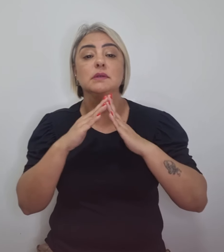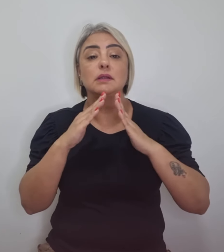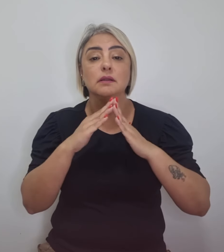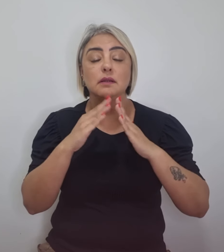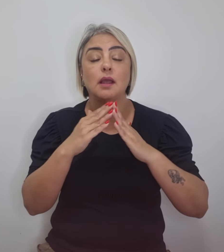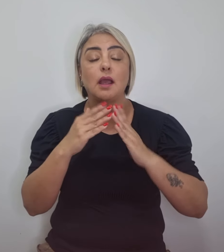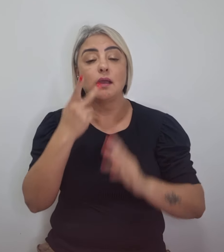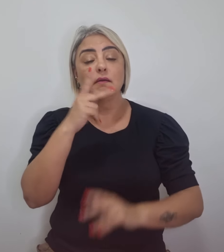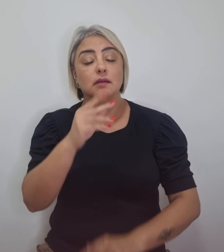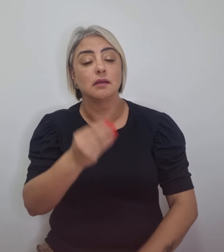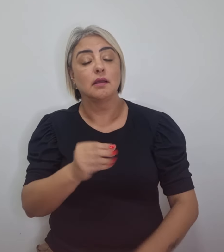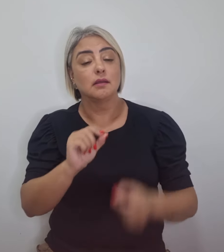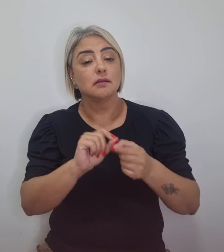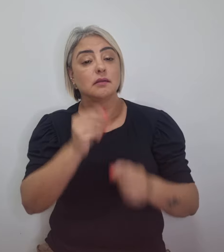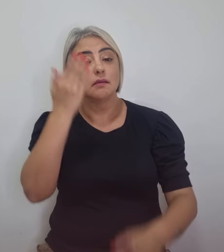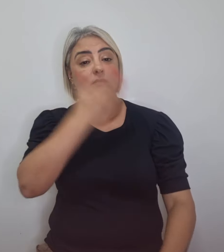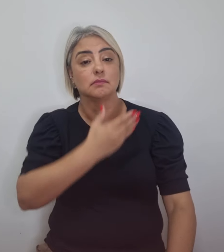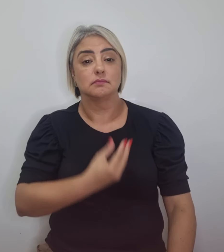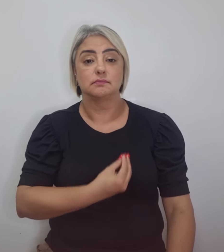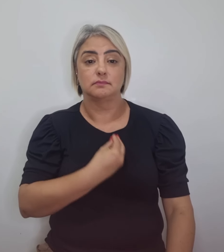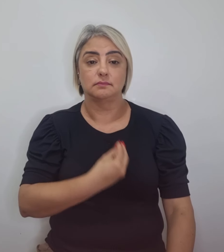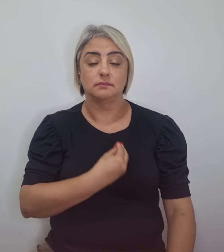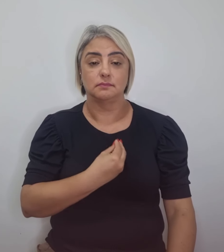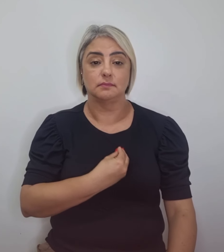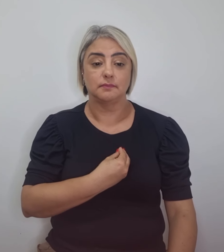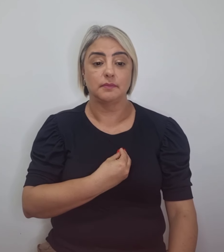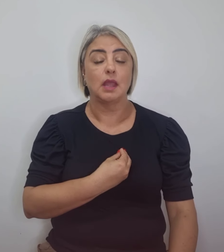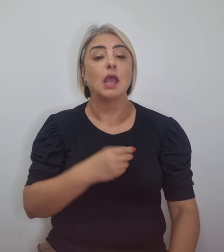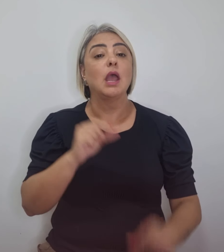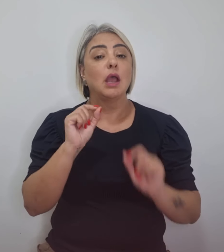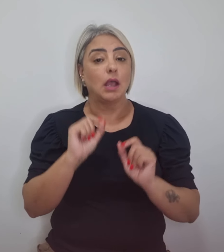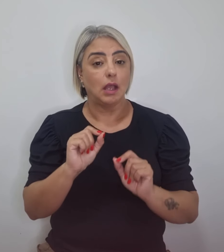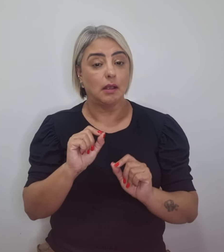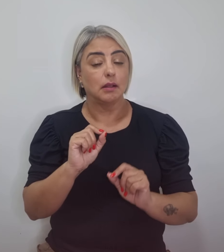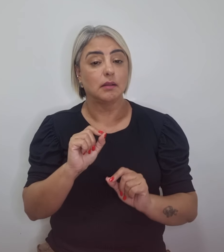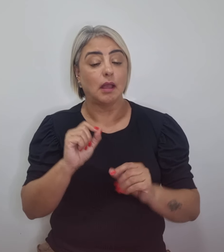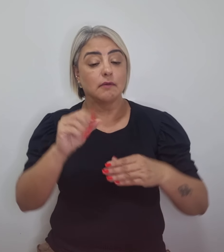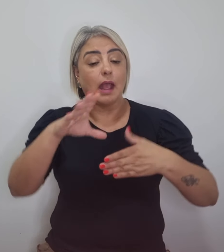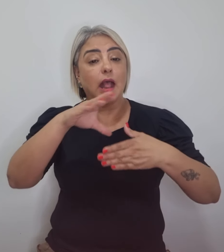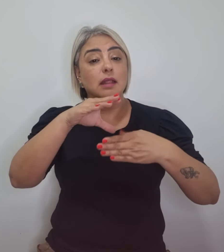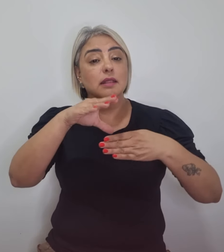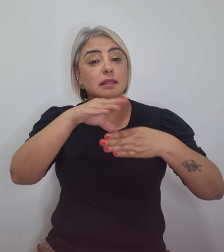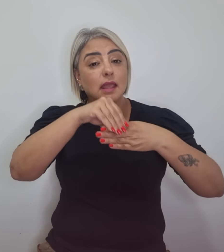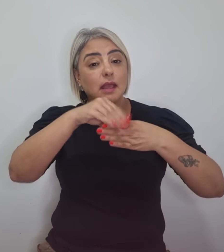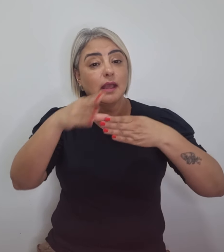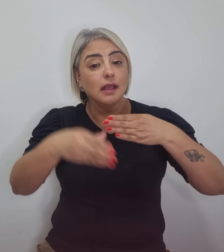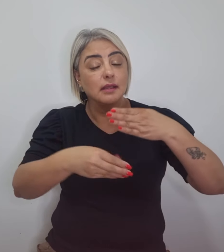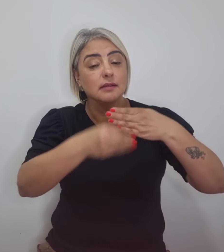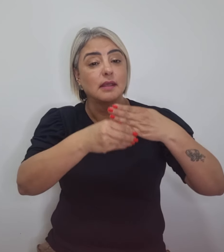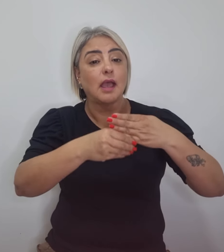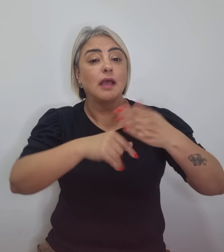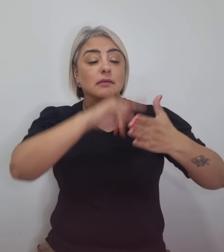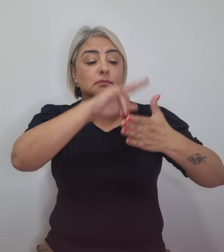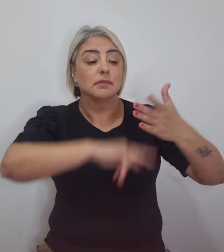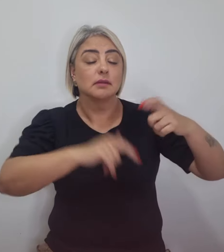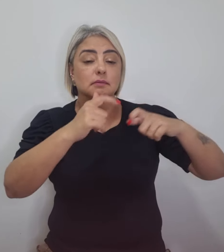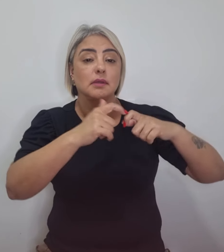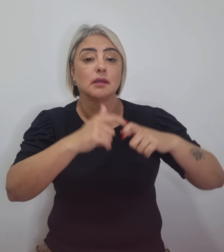fazer a prova de vida. O mesmo deverá anexar atestado médico comprovando a